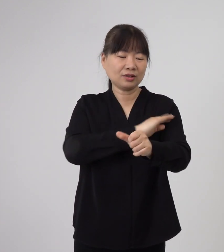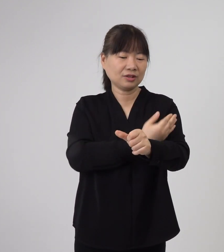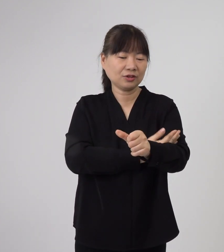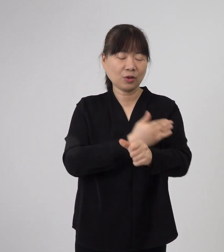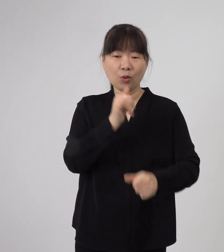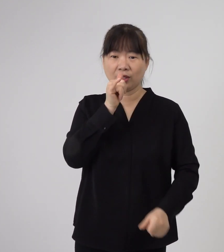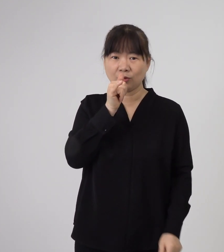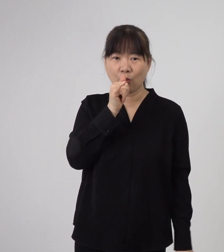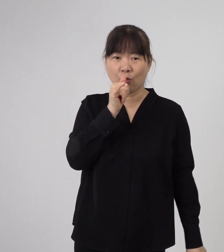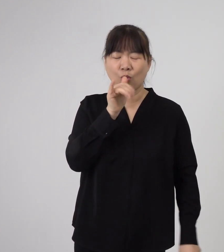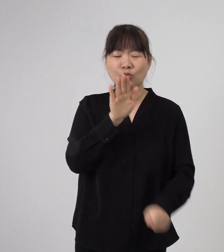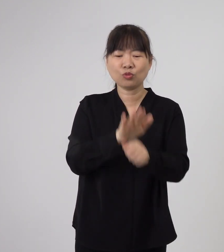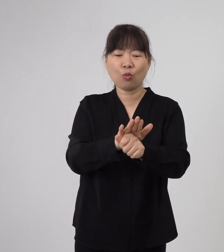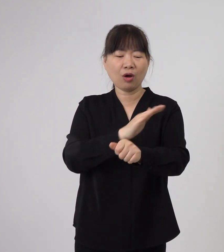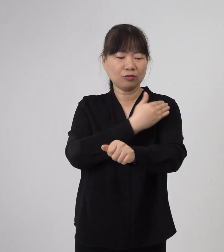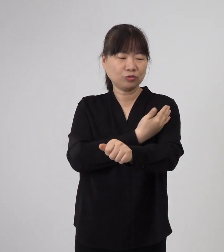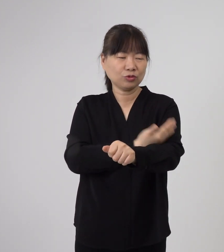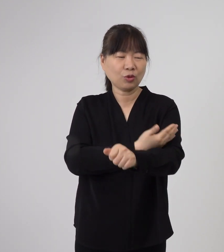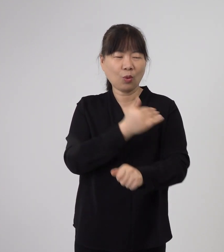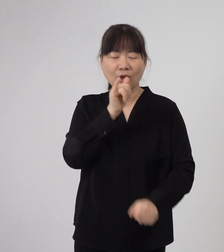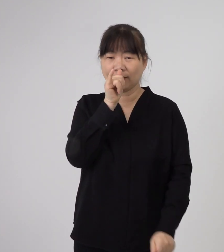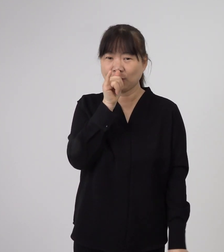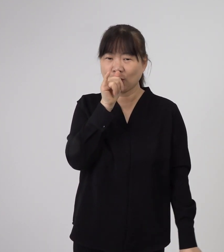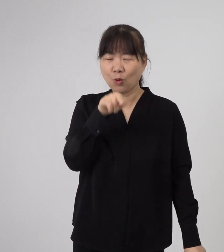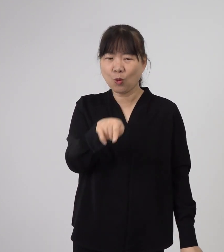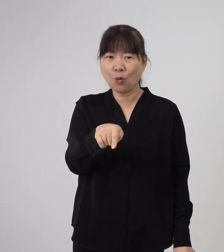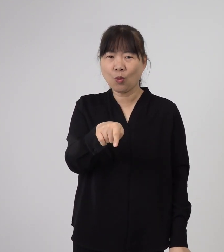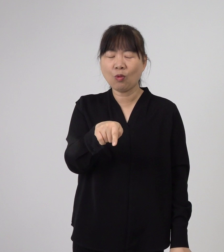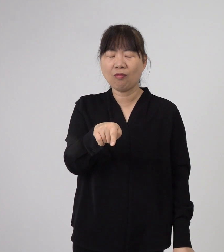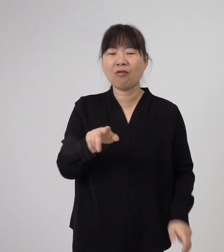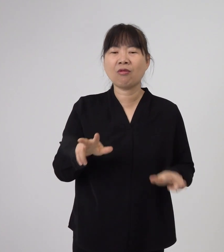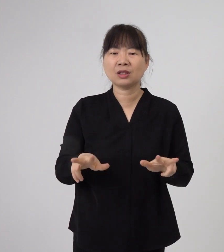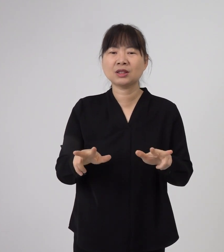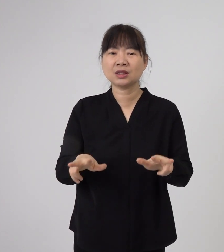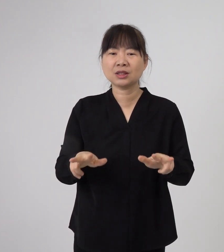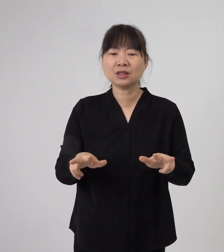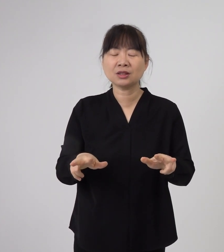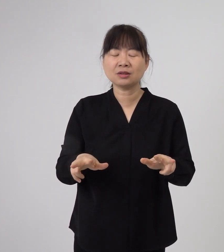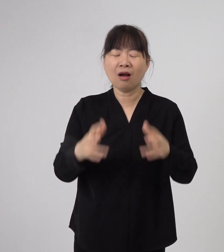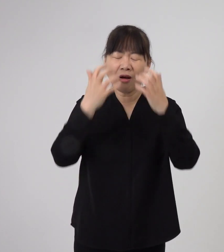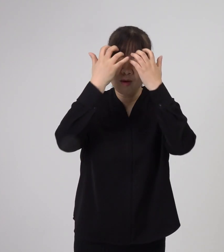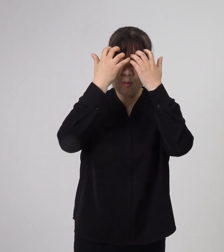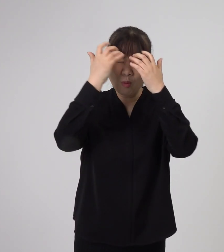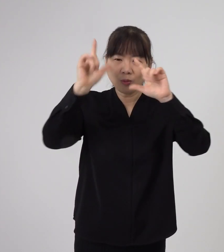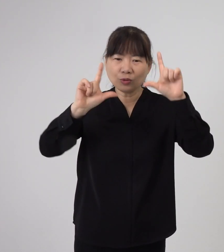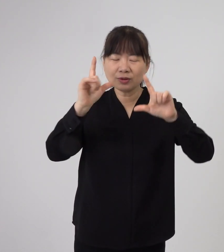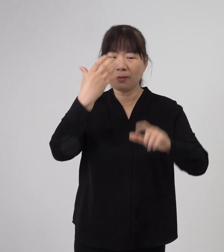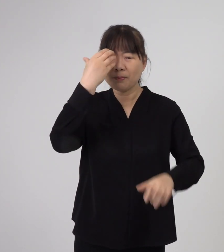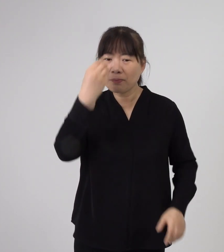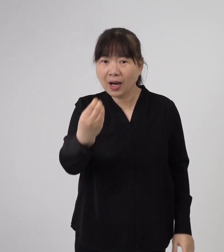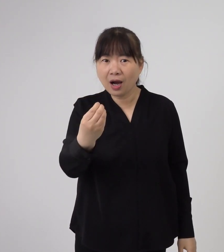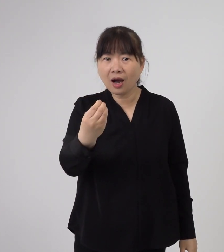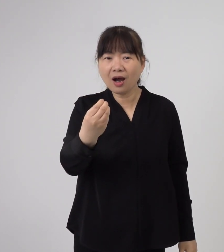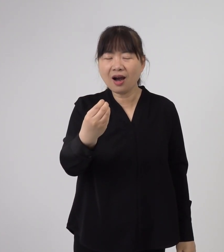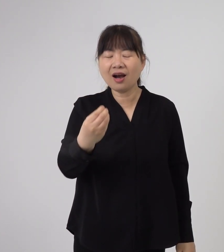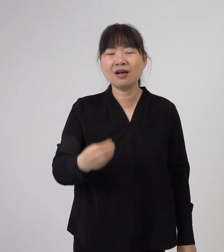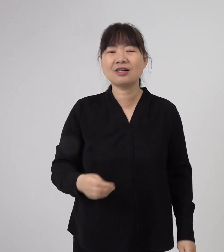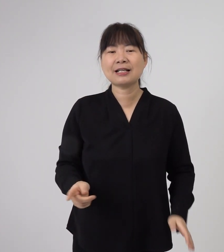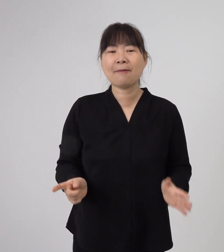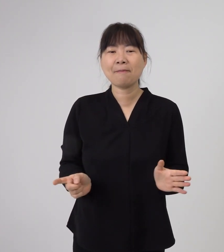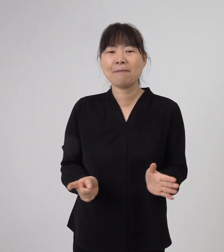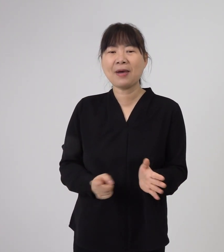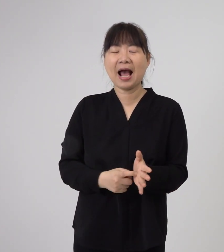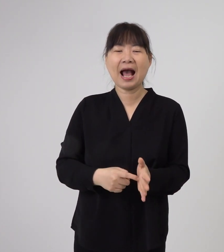있고 그걸 도와줄 능력도 있고 그 고통을 너무 지금 막 봤어요. 알았어요. 그러면